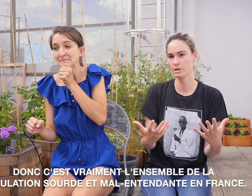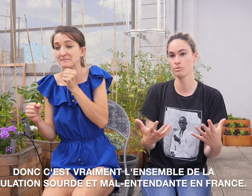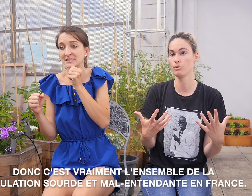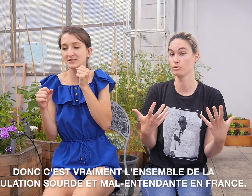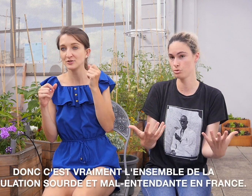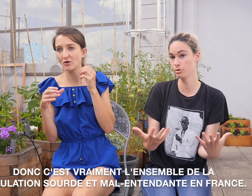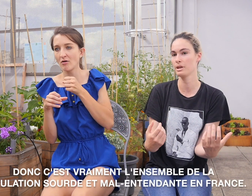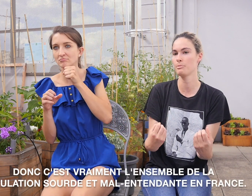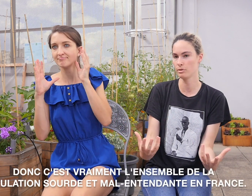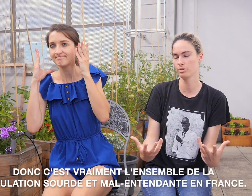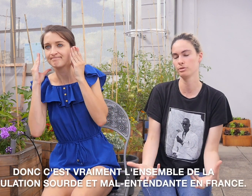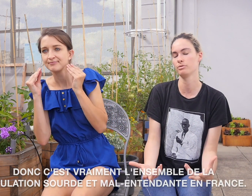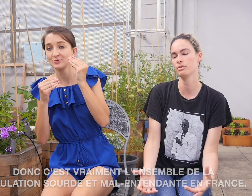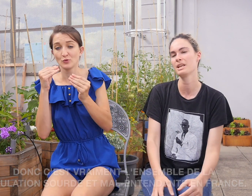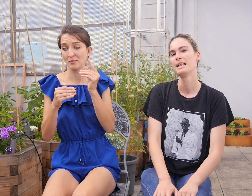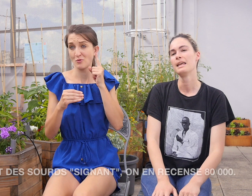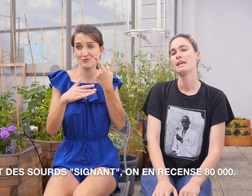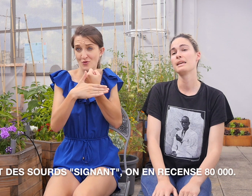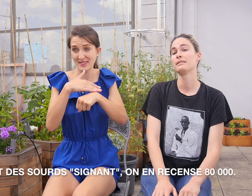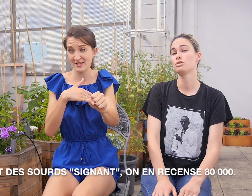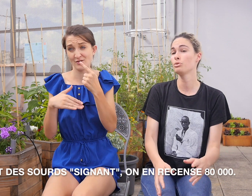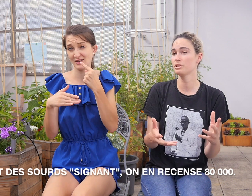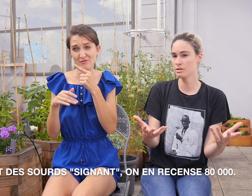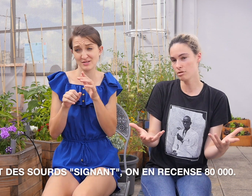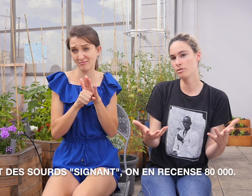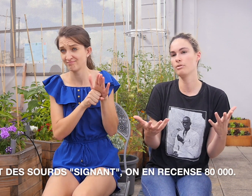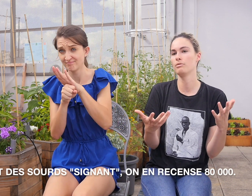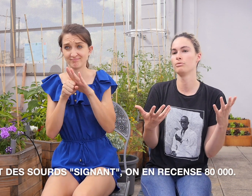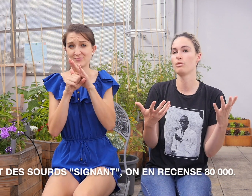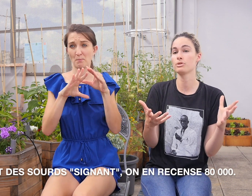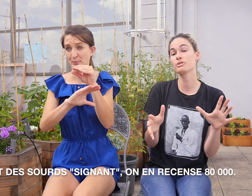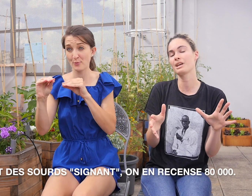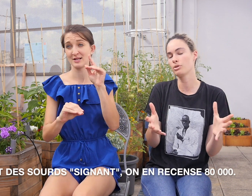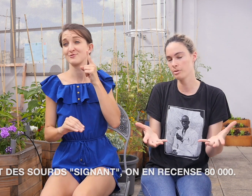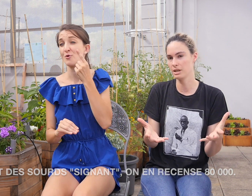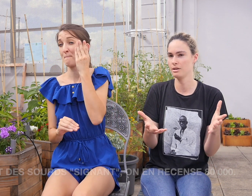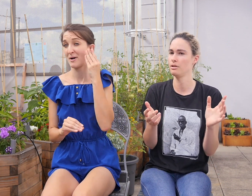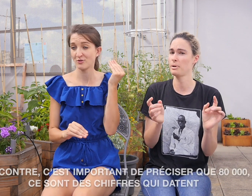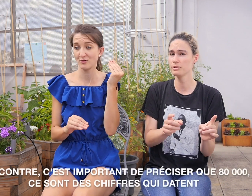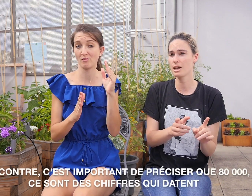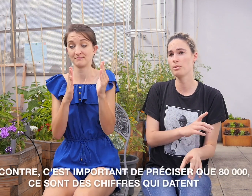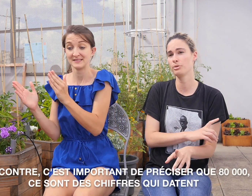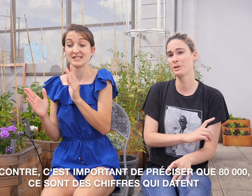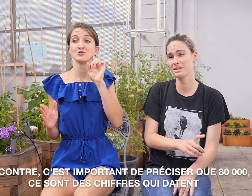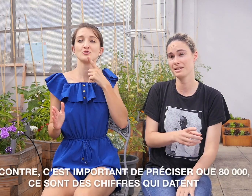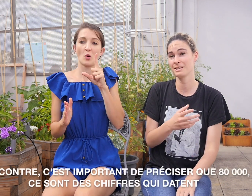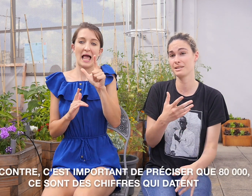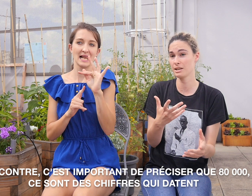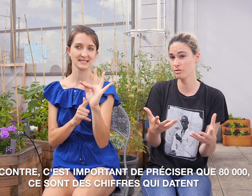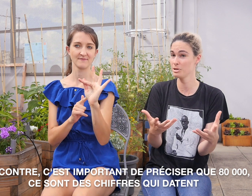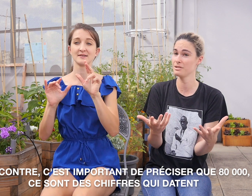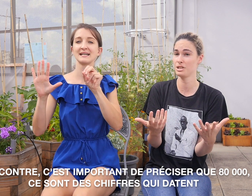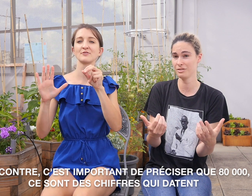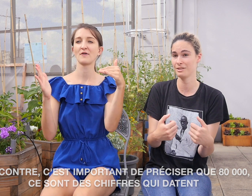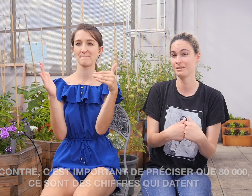de la population sourde et malentendante en France. Et des sourds signants, on en recense 80 000. Alors par contre ce qui est important de préciser, c'est que